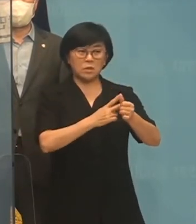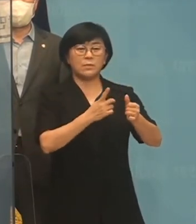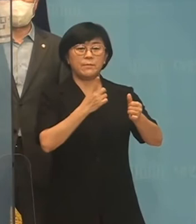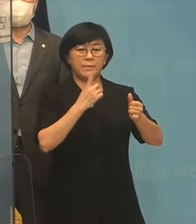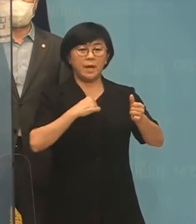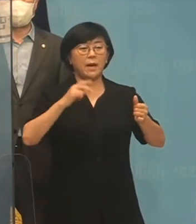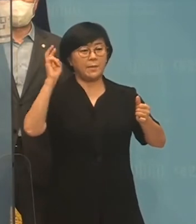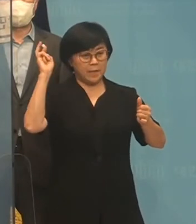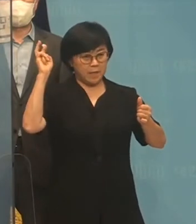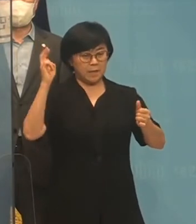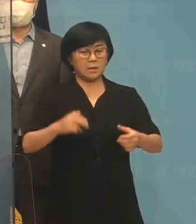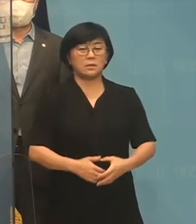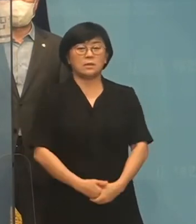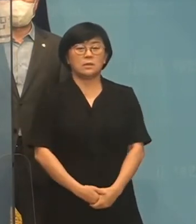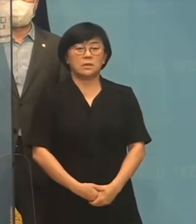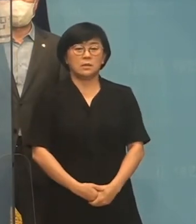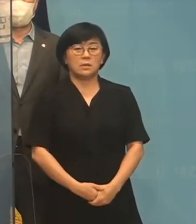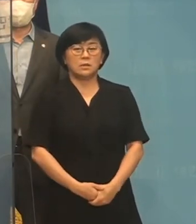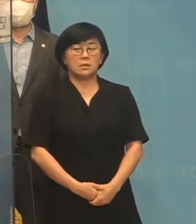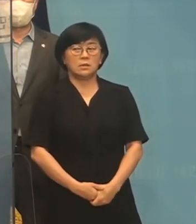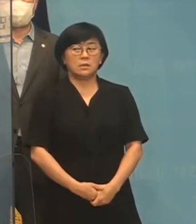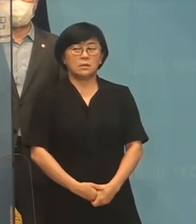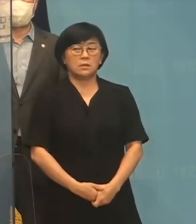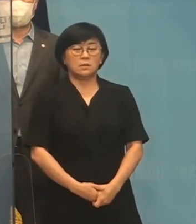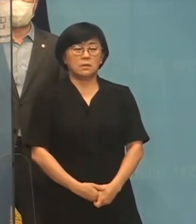하였을 것입니다. 그렇다면